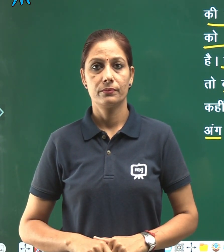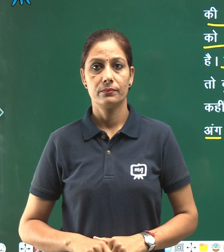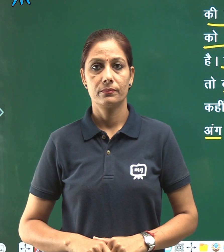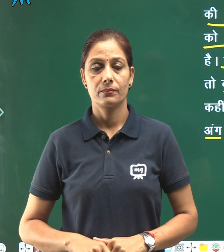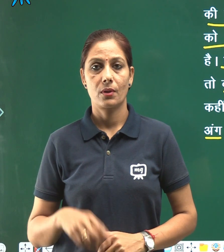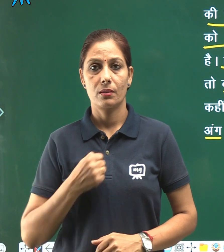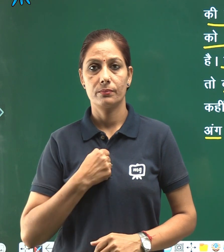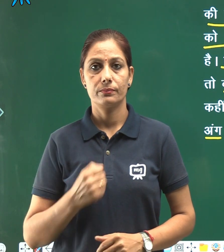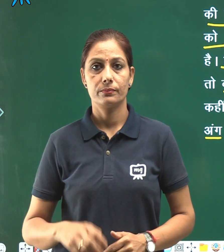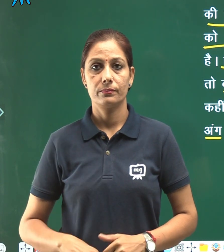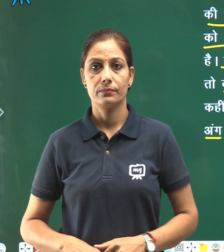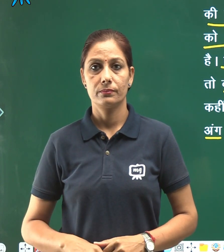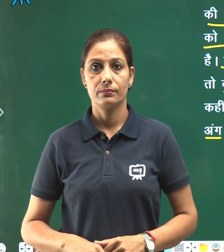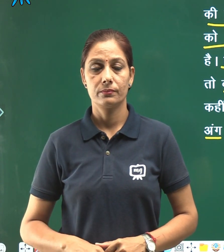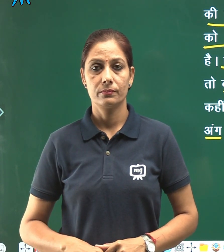हम